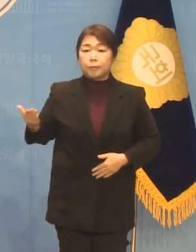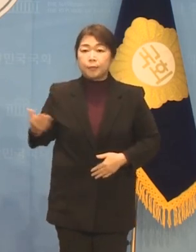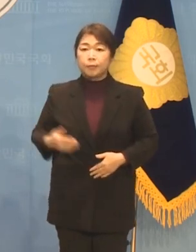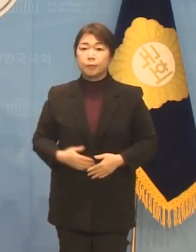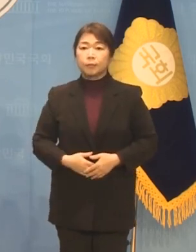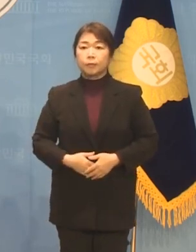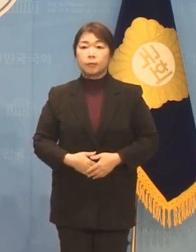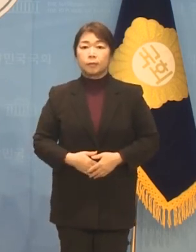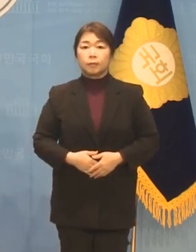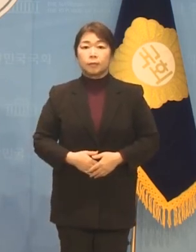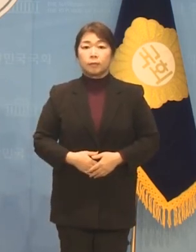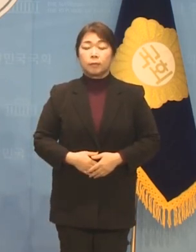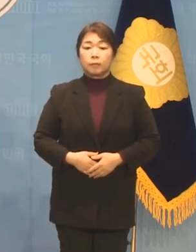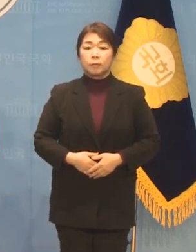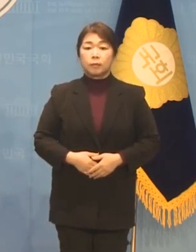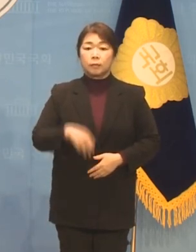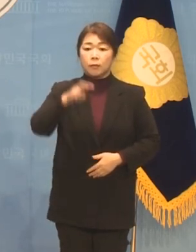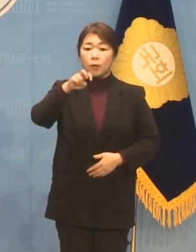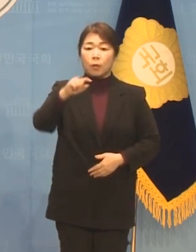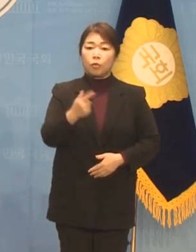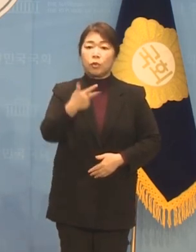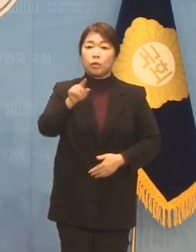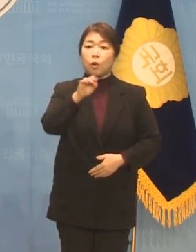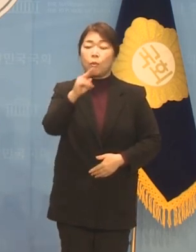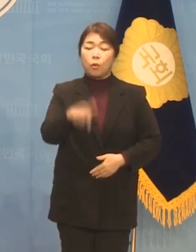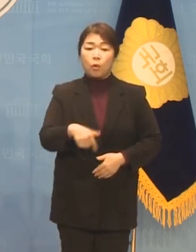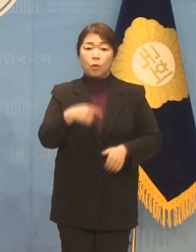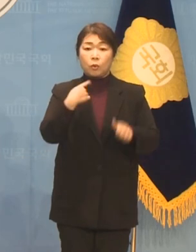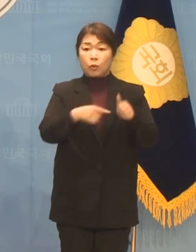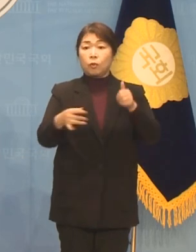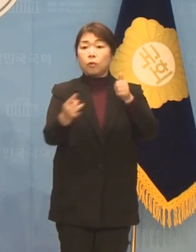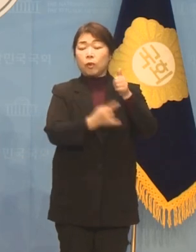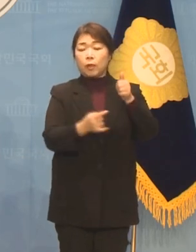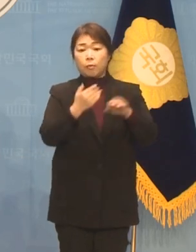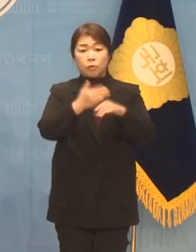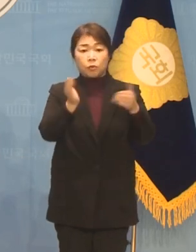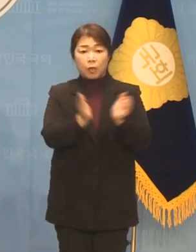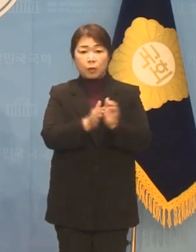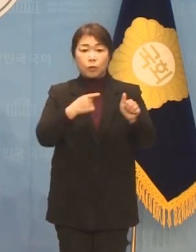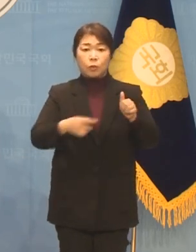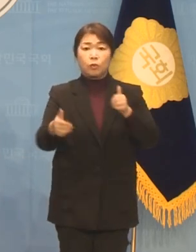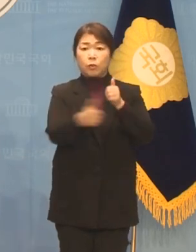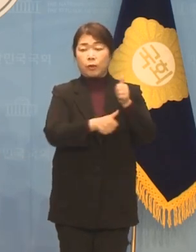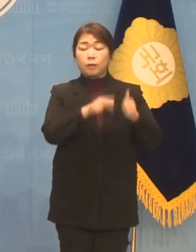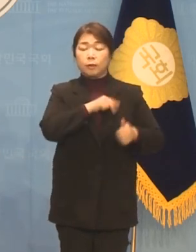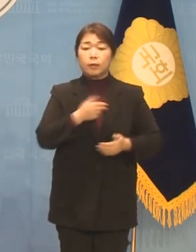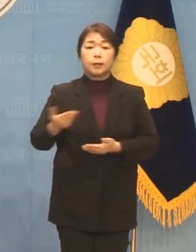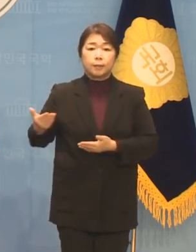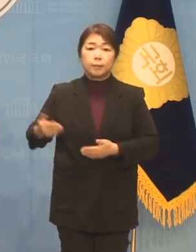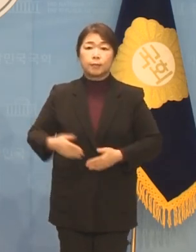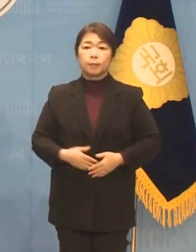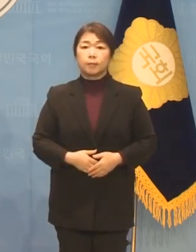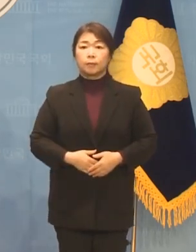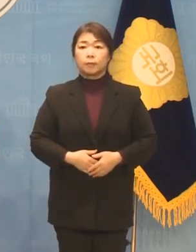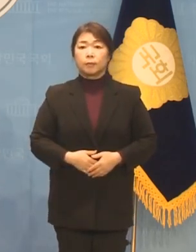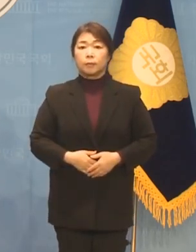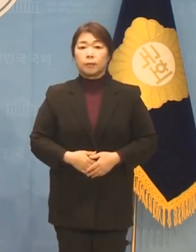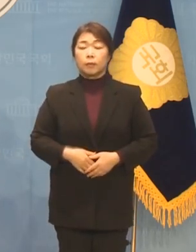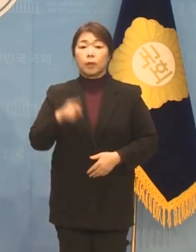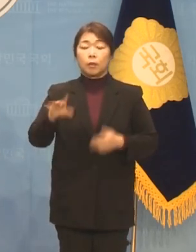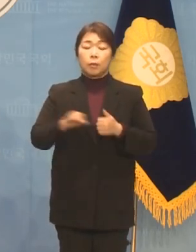의원이십니다. 다음 문정복 교육위 더불어민주당 교육위 의원이십니다.